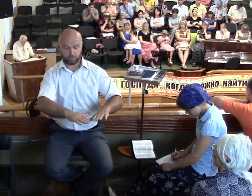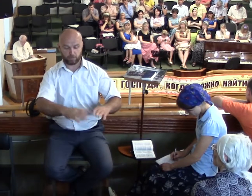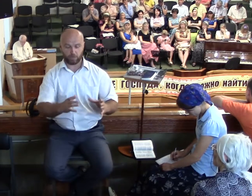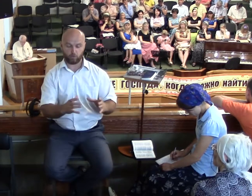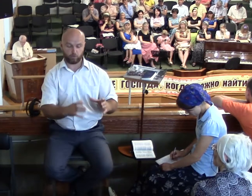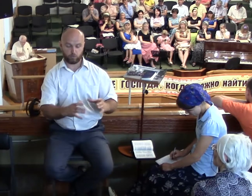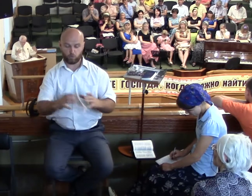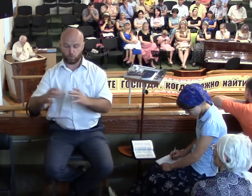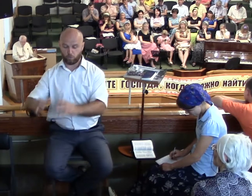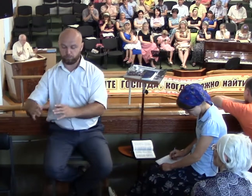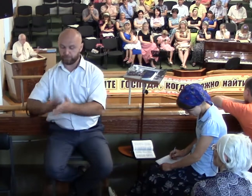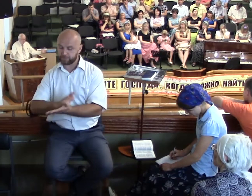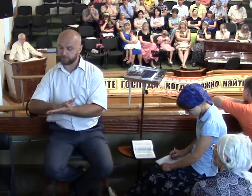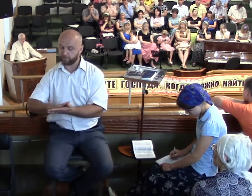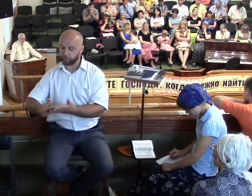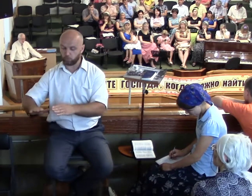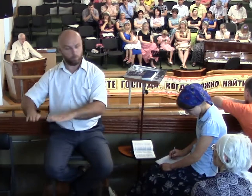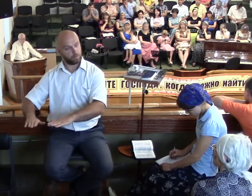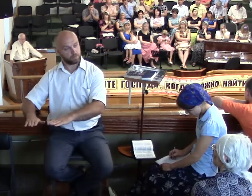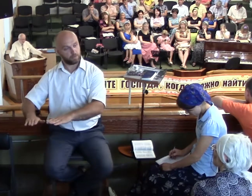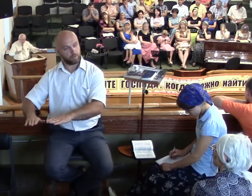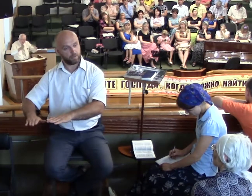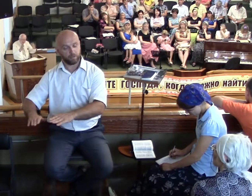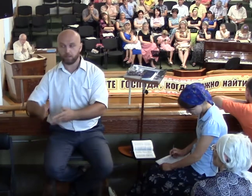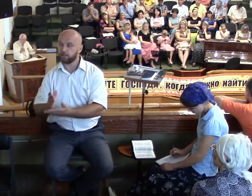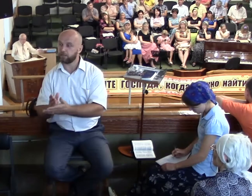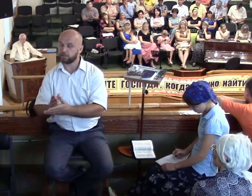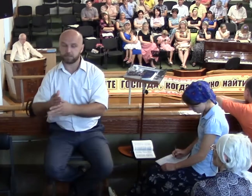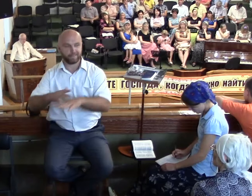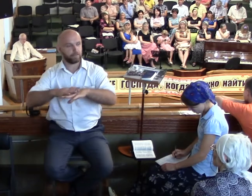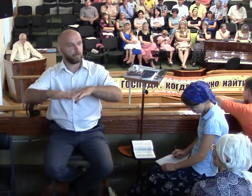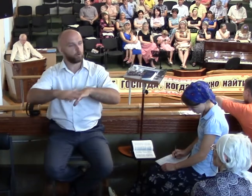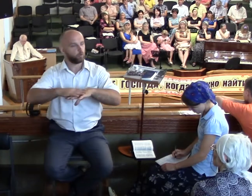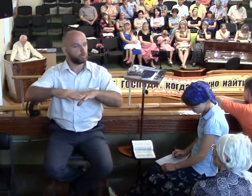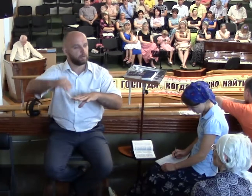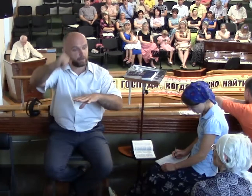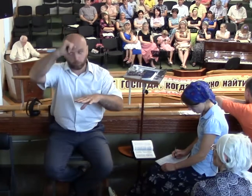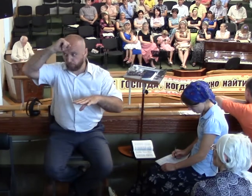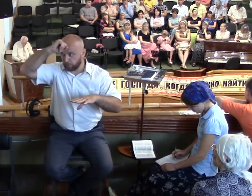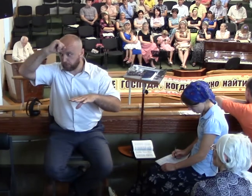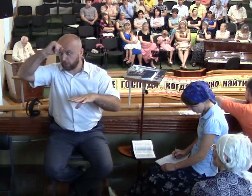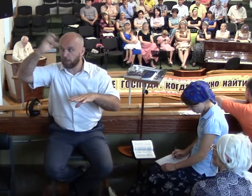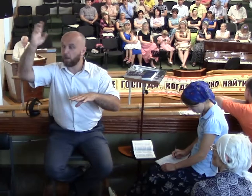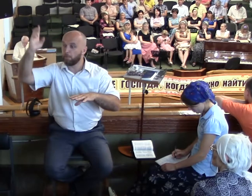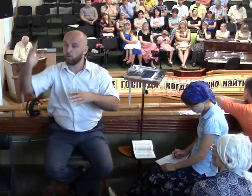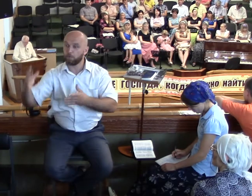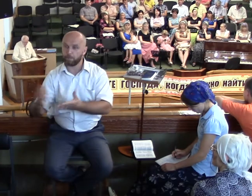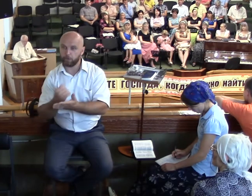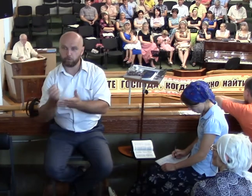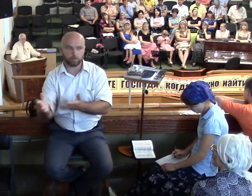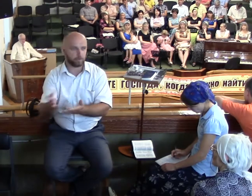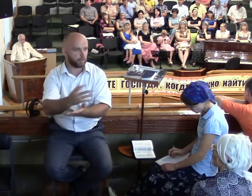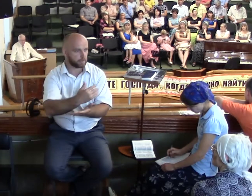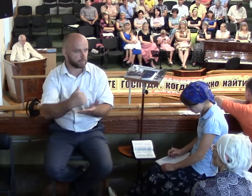есть три аспекта святости. Есть три формы святости. Первый аспект святости –